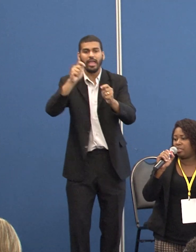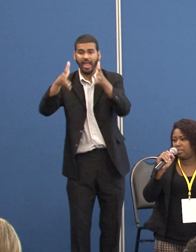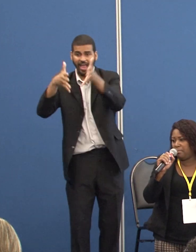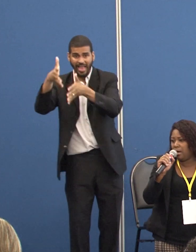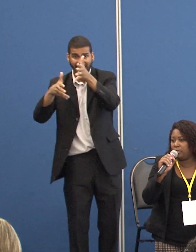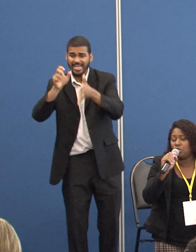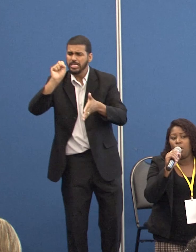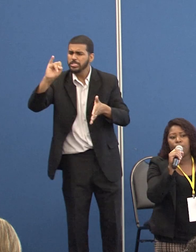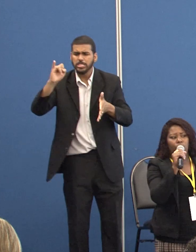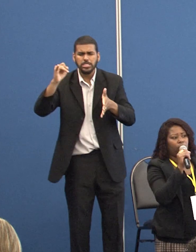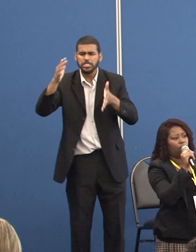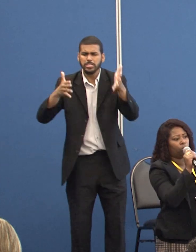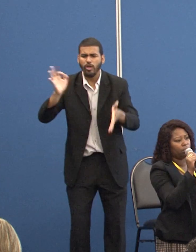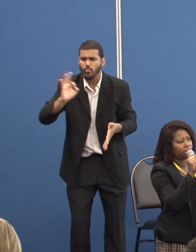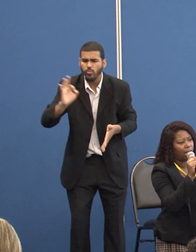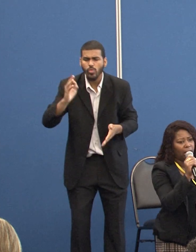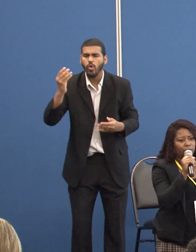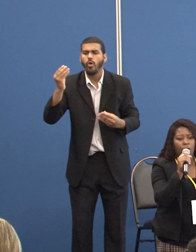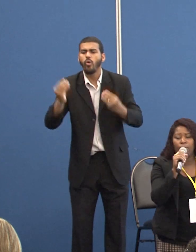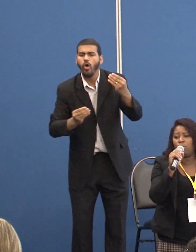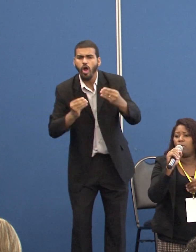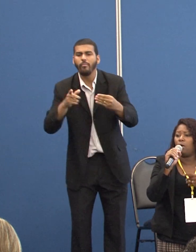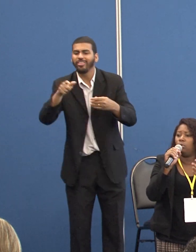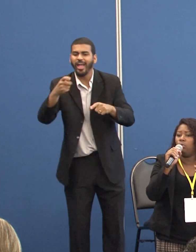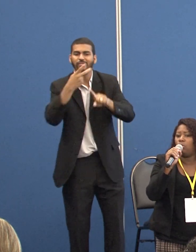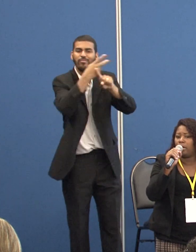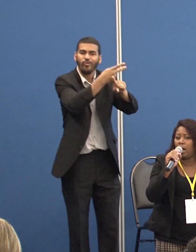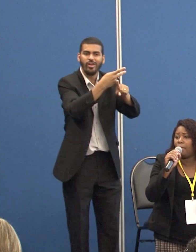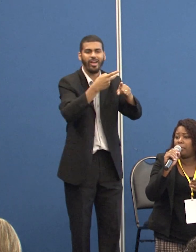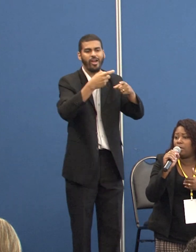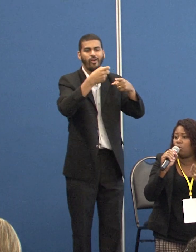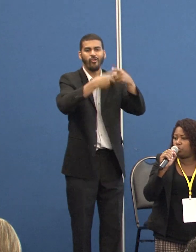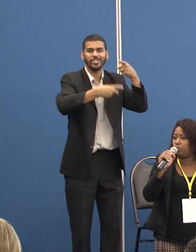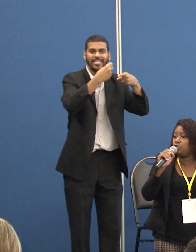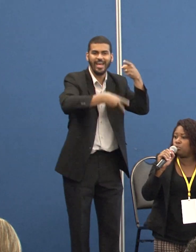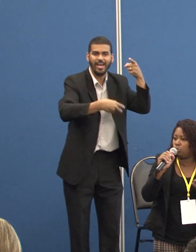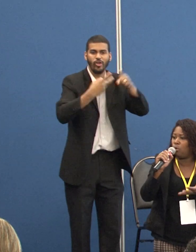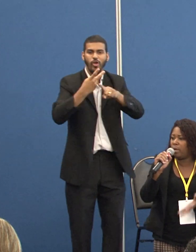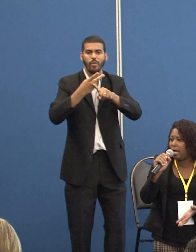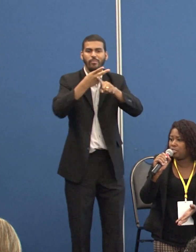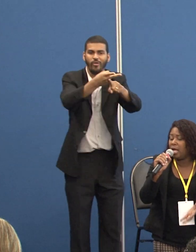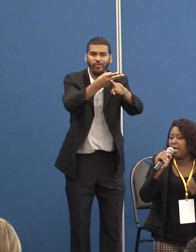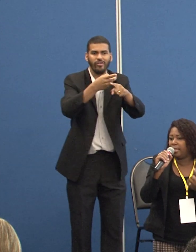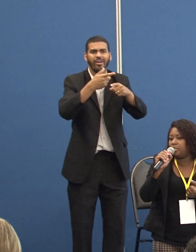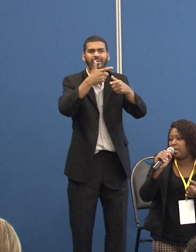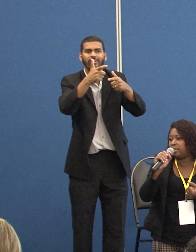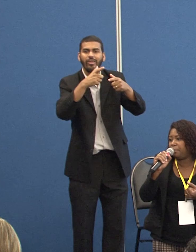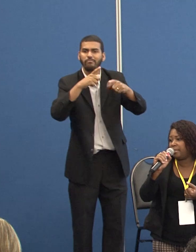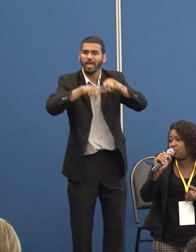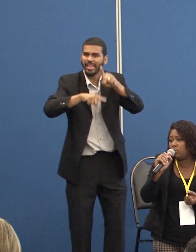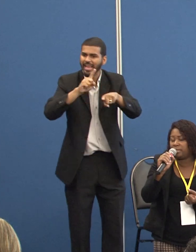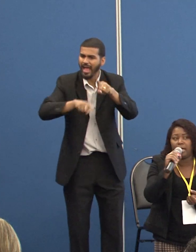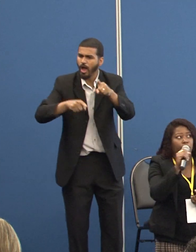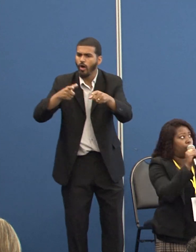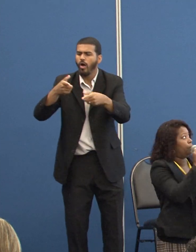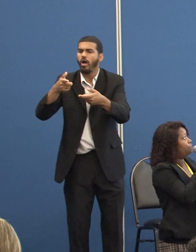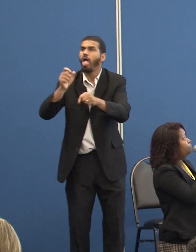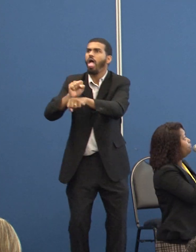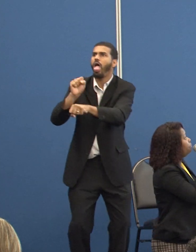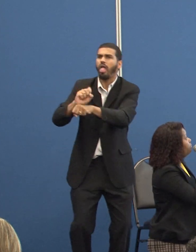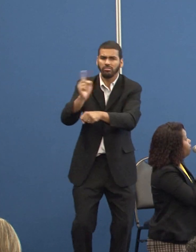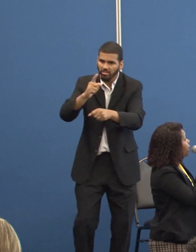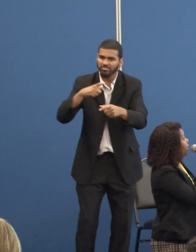atender as demandas, procurar um glossário, procurar um local para poder construir junto com eles esse